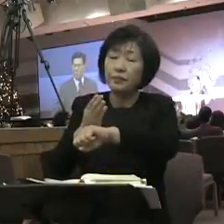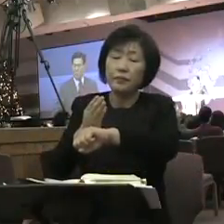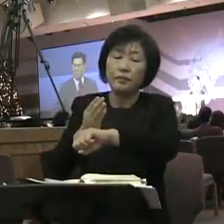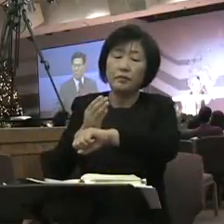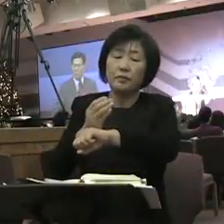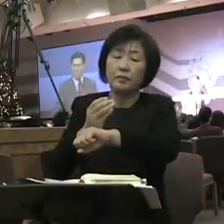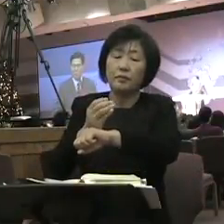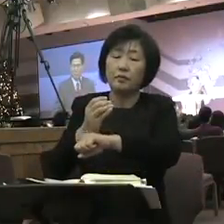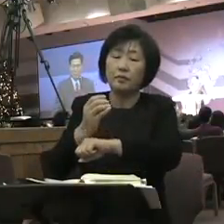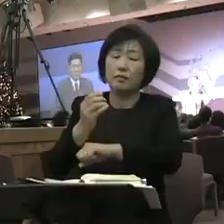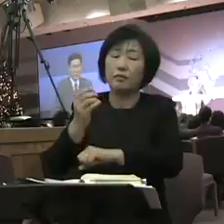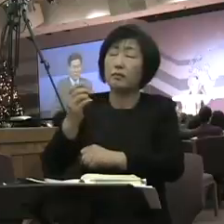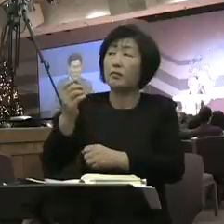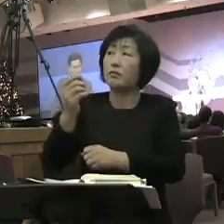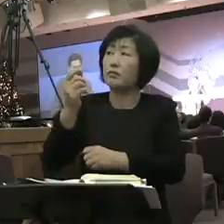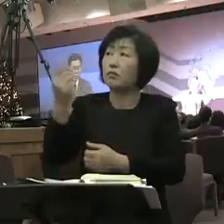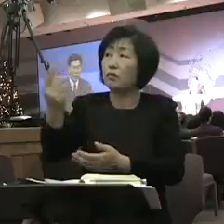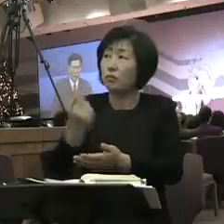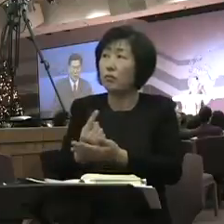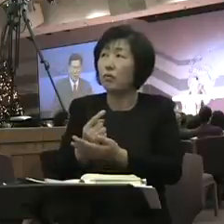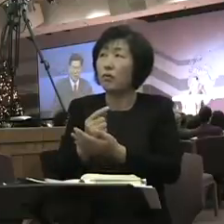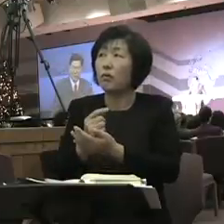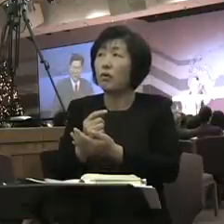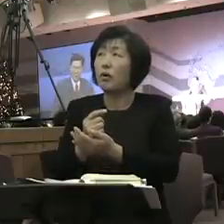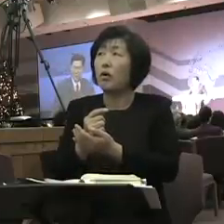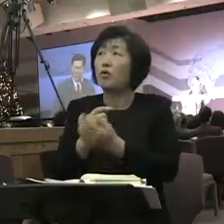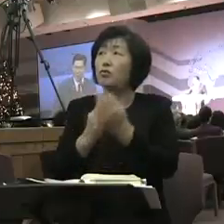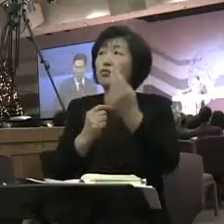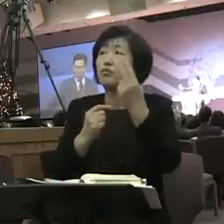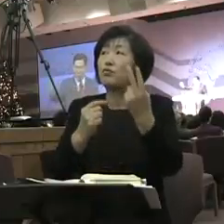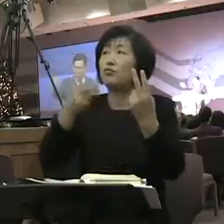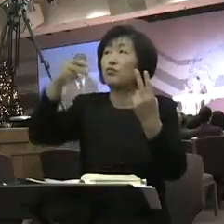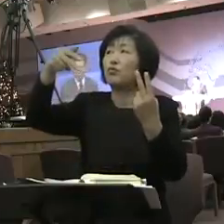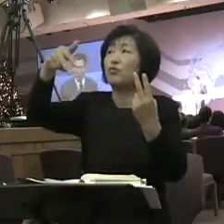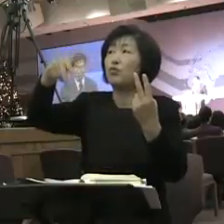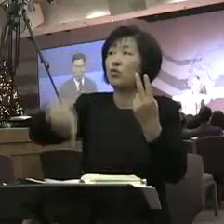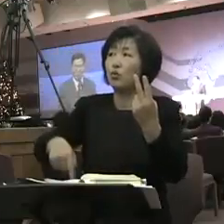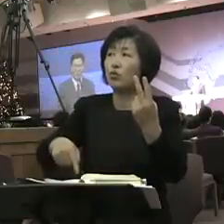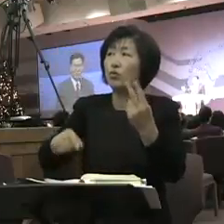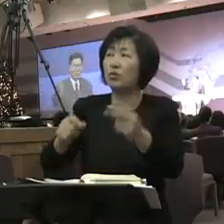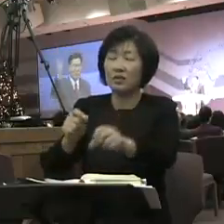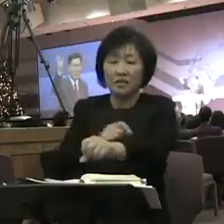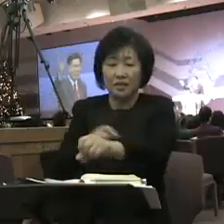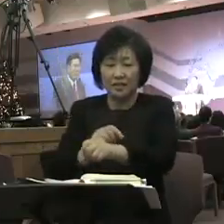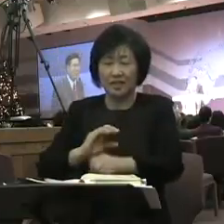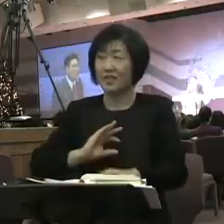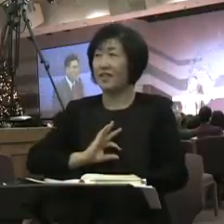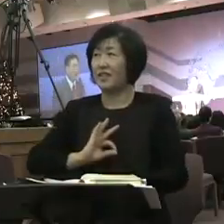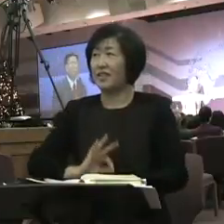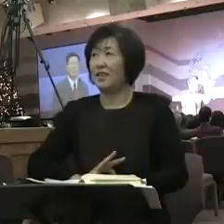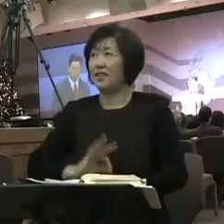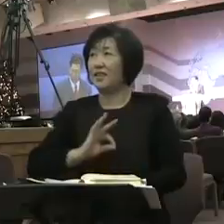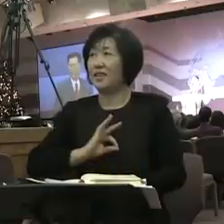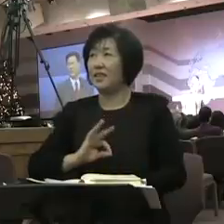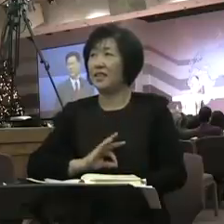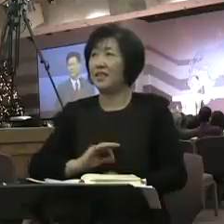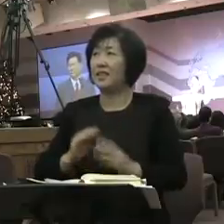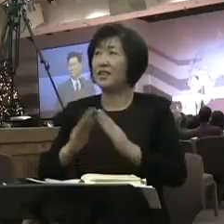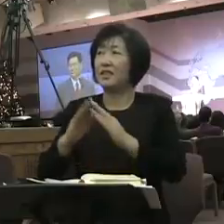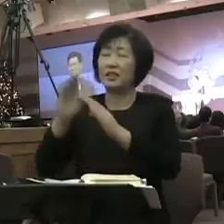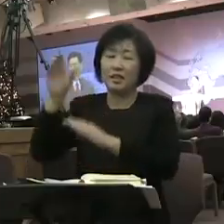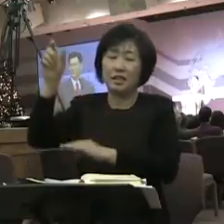모습들. 여러분이 2주 동안 특세 나왔다고 메달 받아놓고 집에 걸어놓으시는 분 없기를